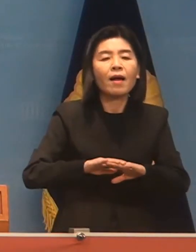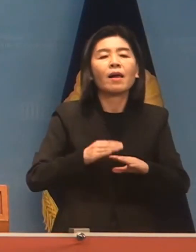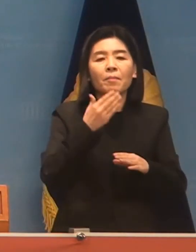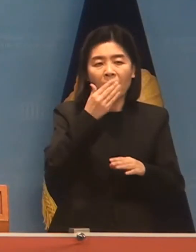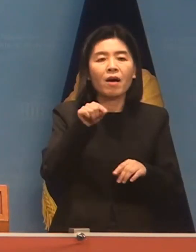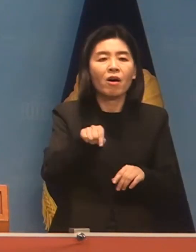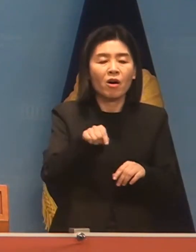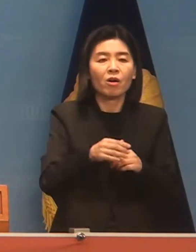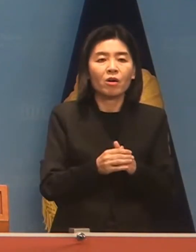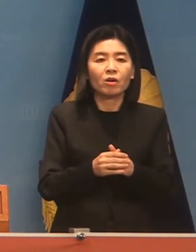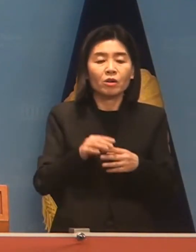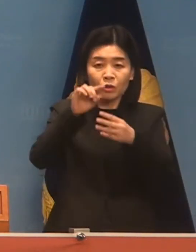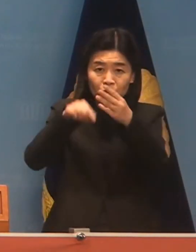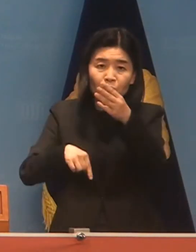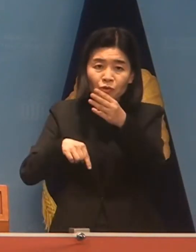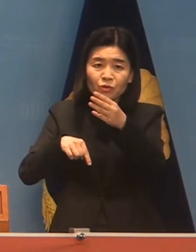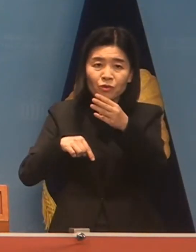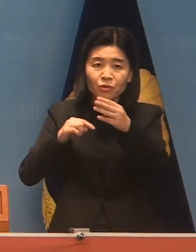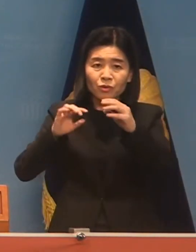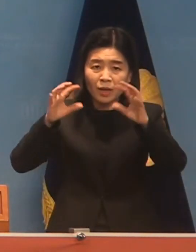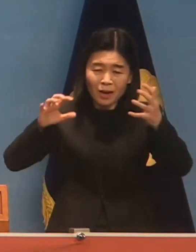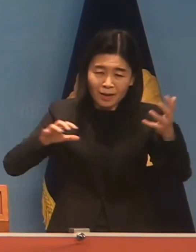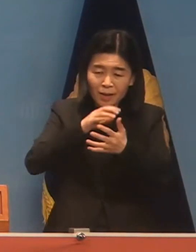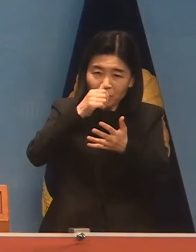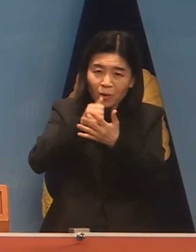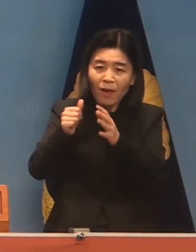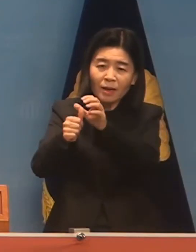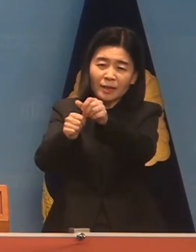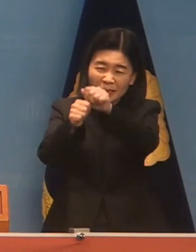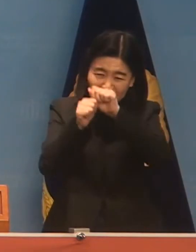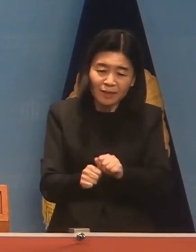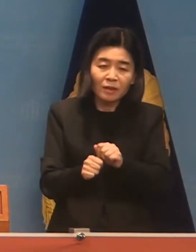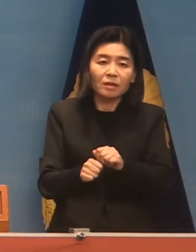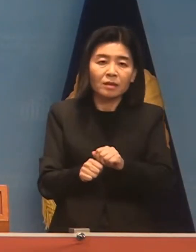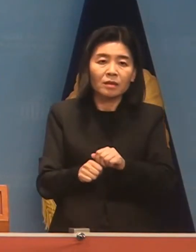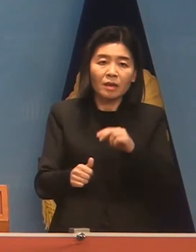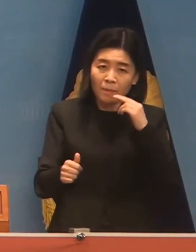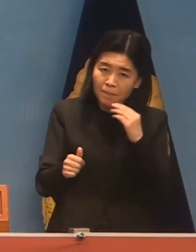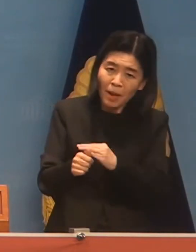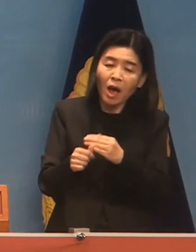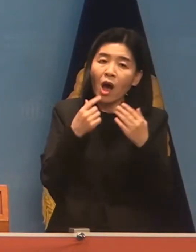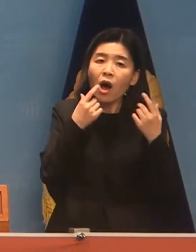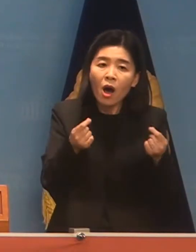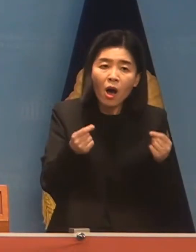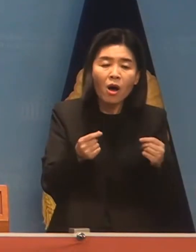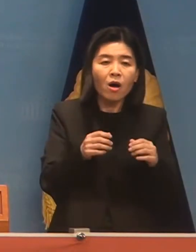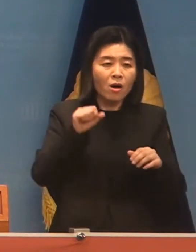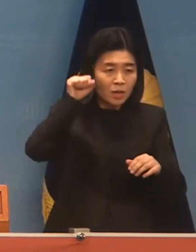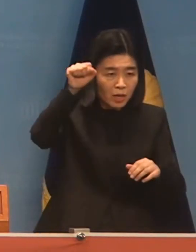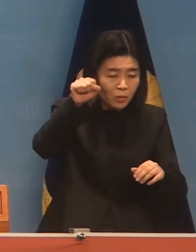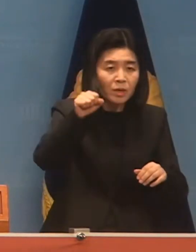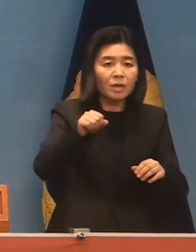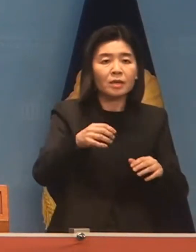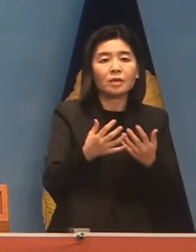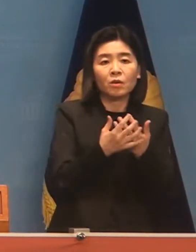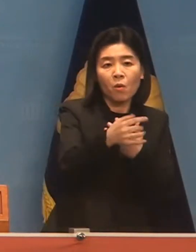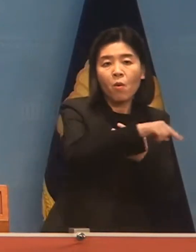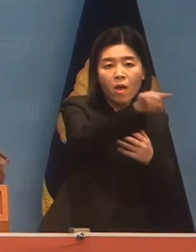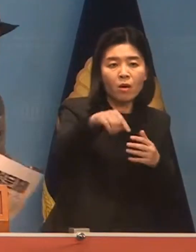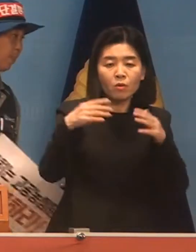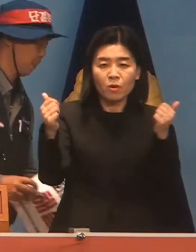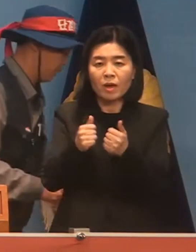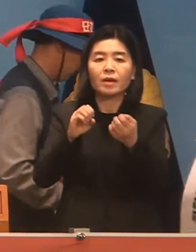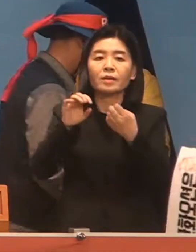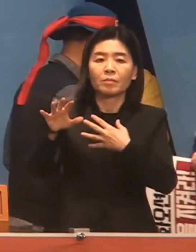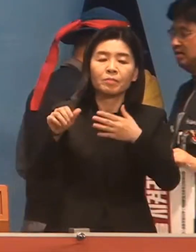수계를 끌어내린 광장의 시민들, 광장의 노동자들의 요구에 국회가 답해야 할 시간입니다.